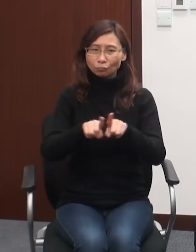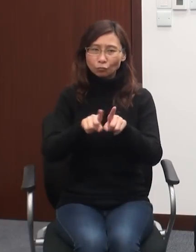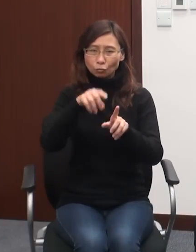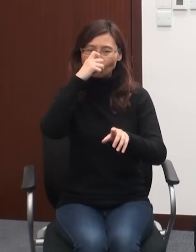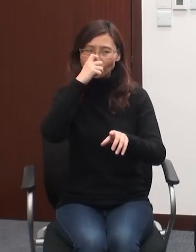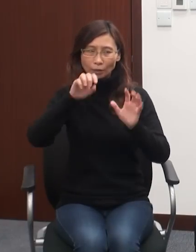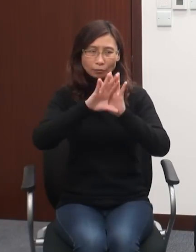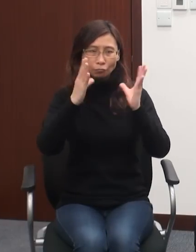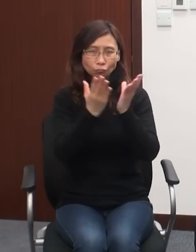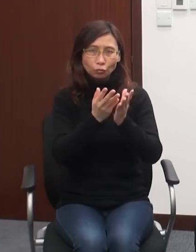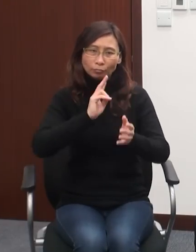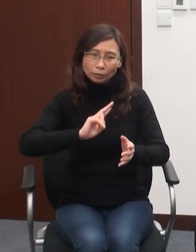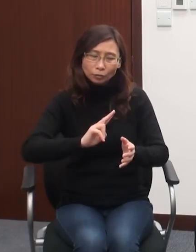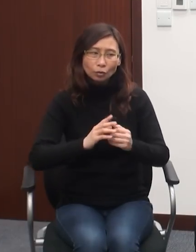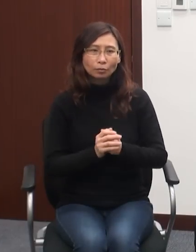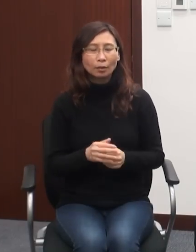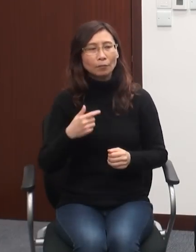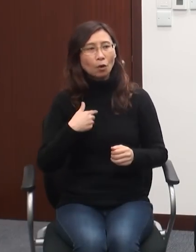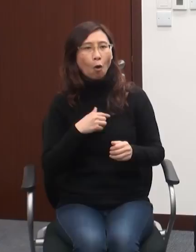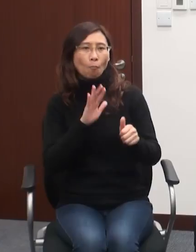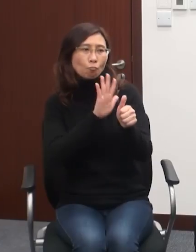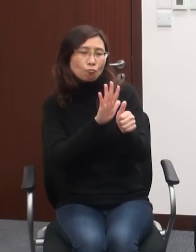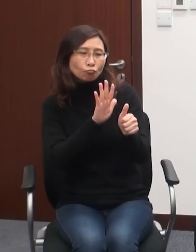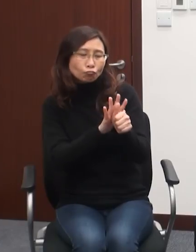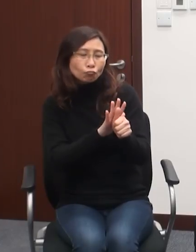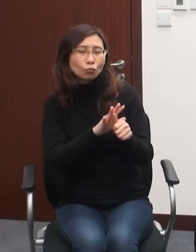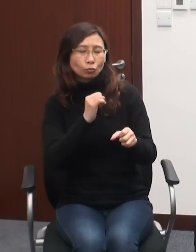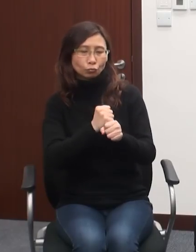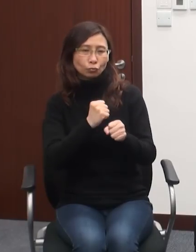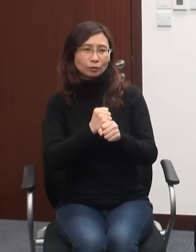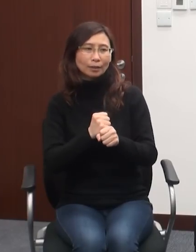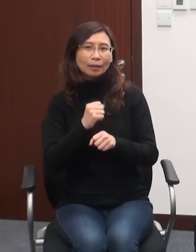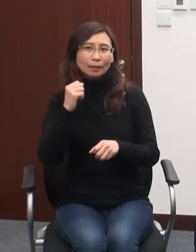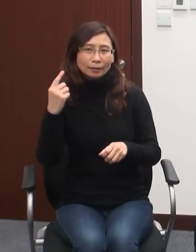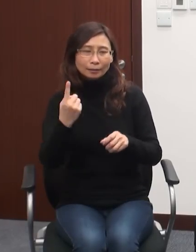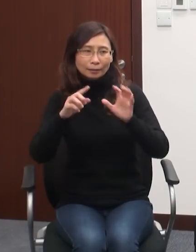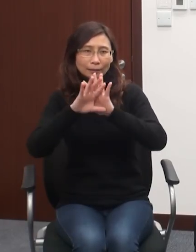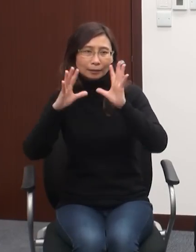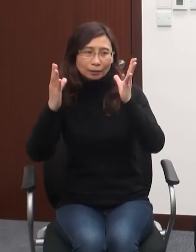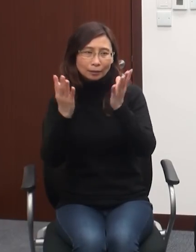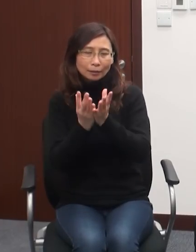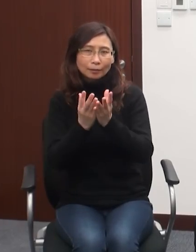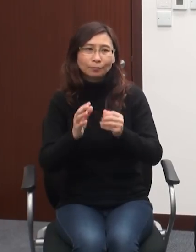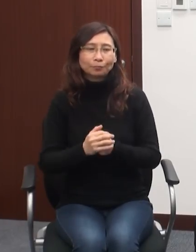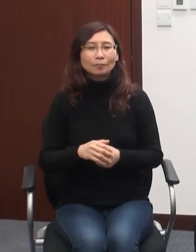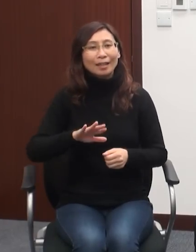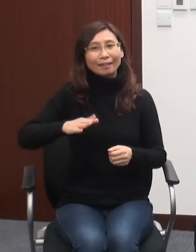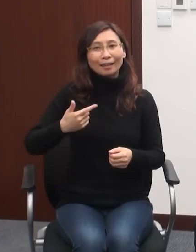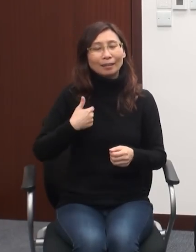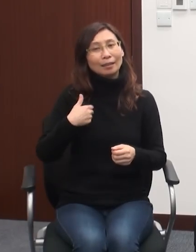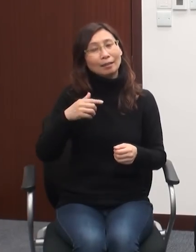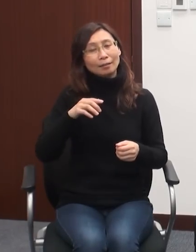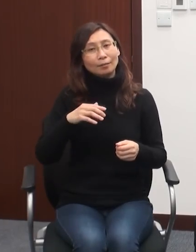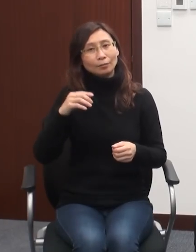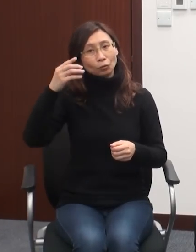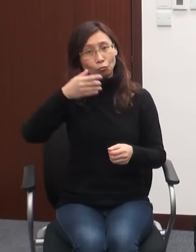啊？阿梁振英咁答：我幫佢打工㗎，同一個團隊啦。但係大家知道，就算你喺公司打工啊，你係咪你老細條蟲咧？亦都